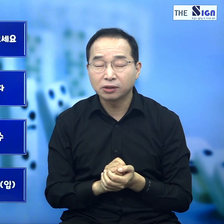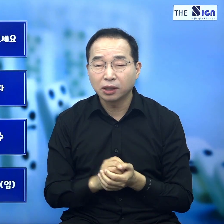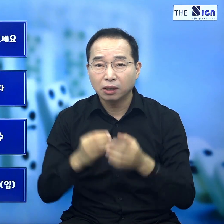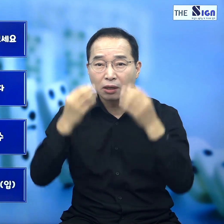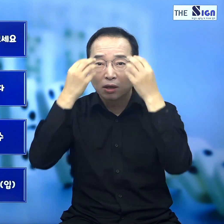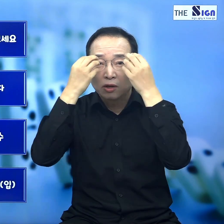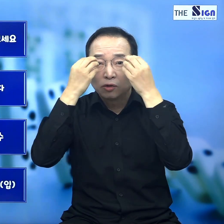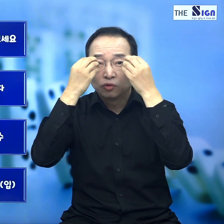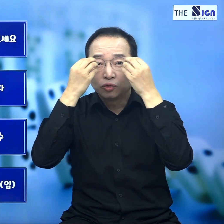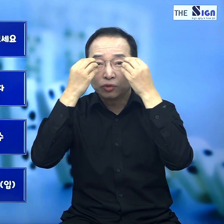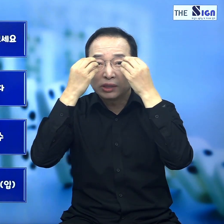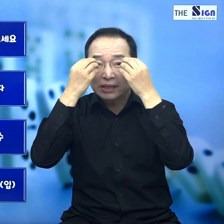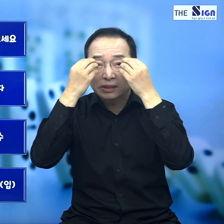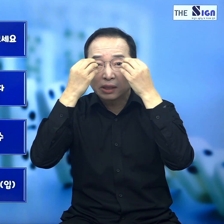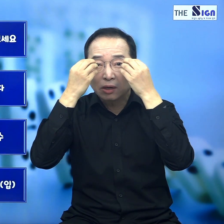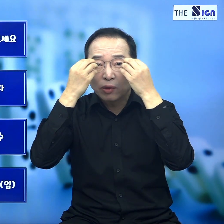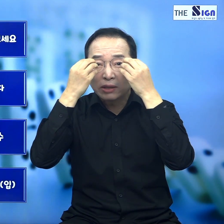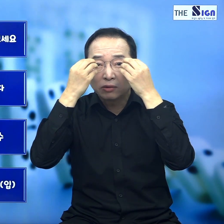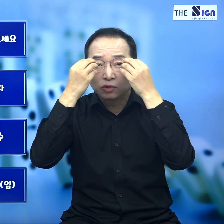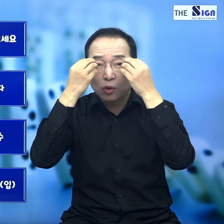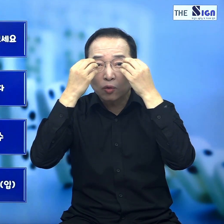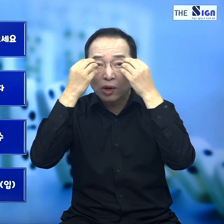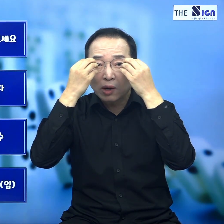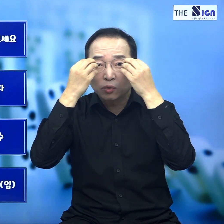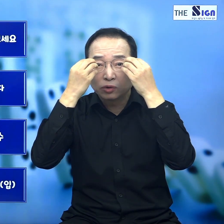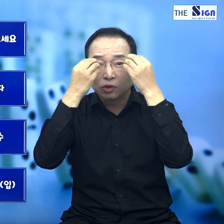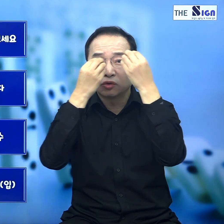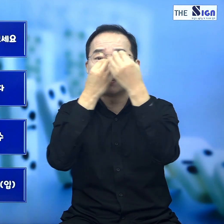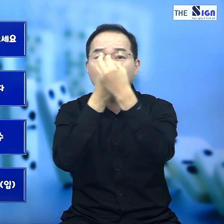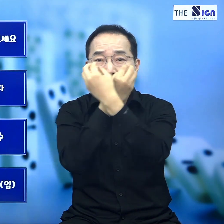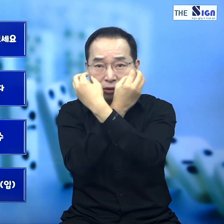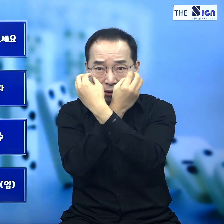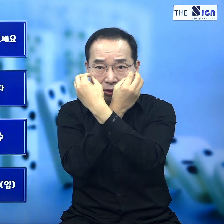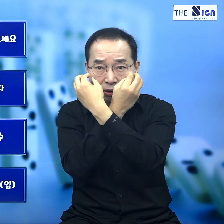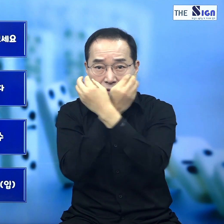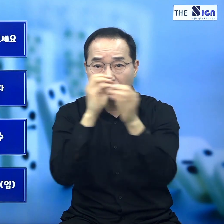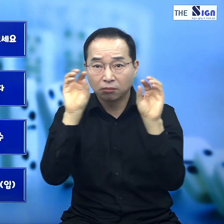직설적인데 눈 자체가 왼쪽과 오른쪽이 뒤바뀐 거예요. 이렇게